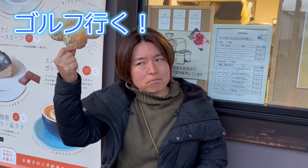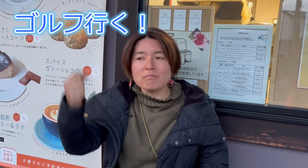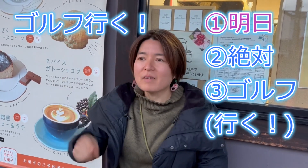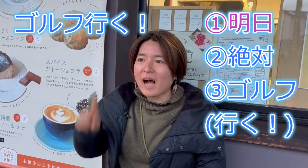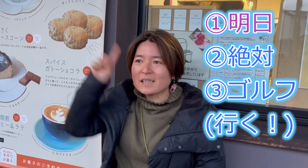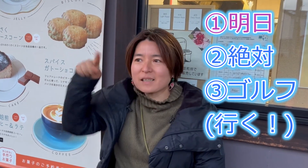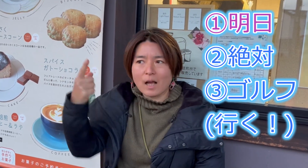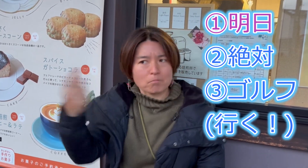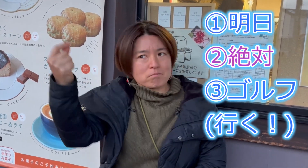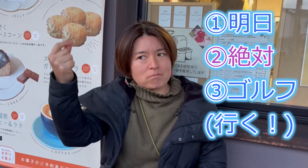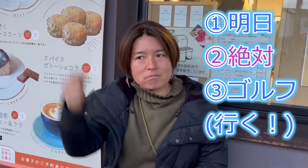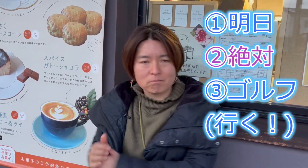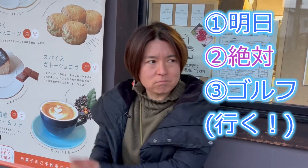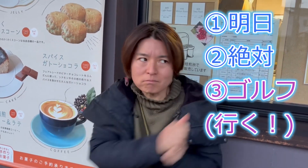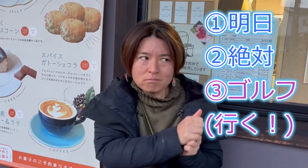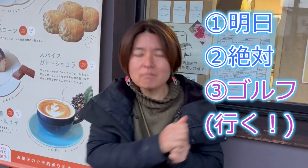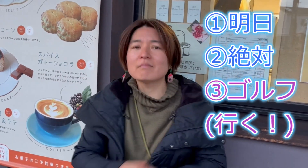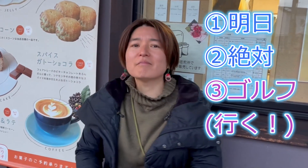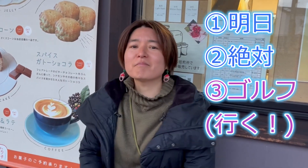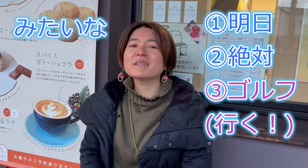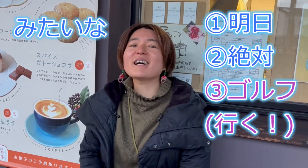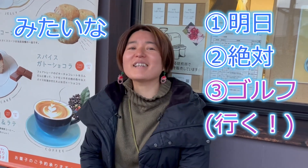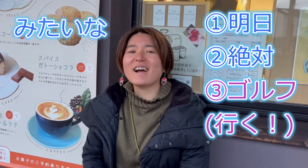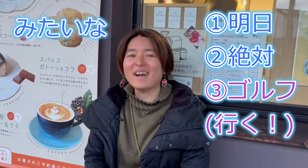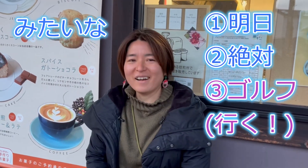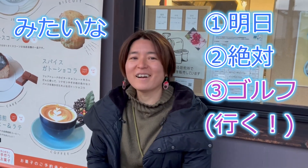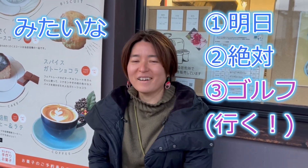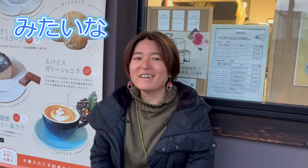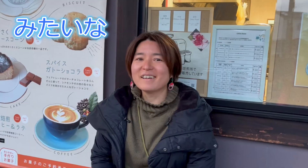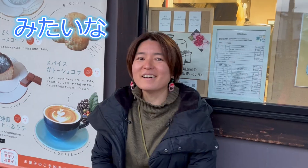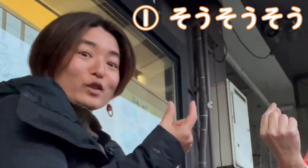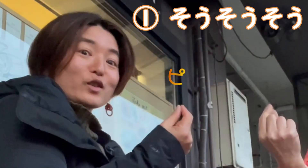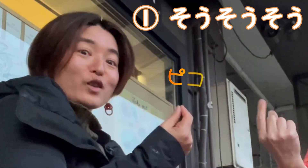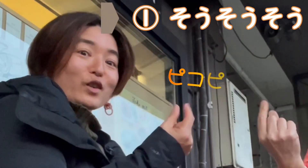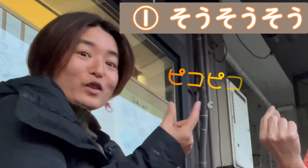ゴルフ行く。はい、ということで。